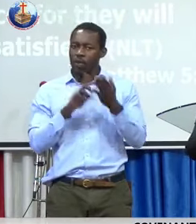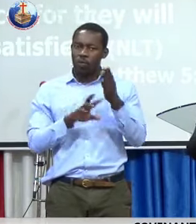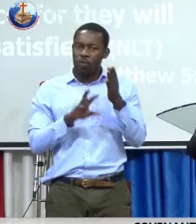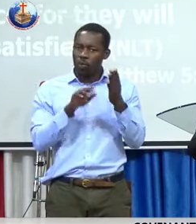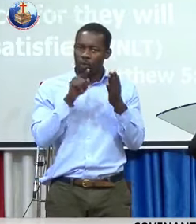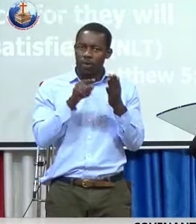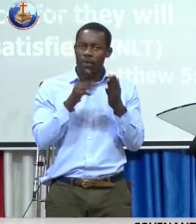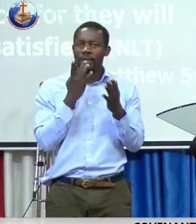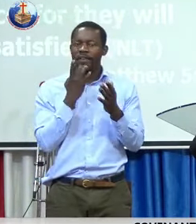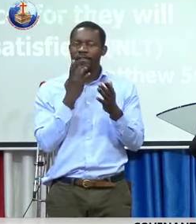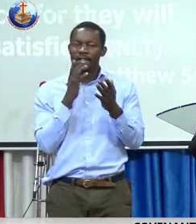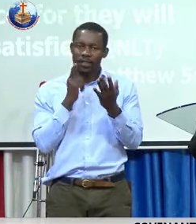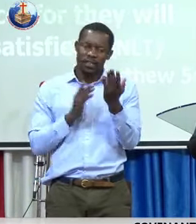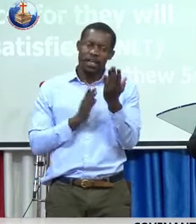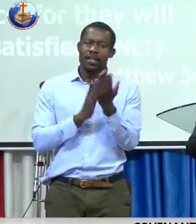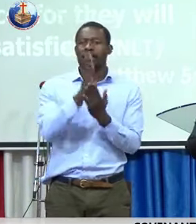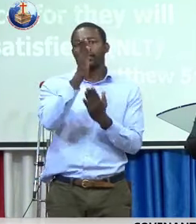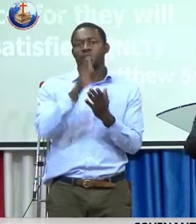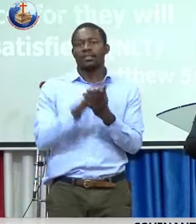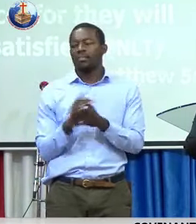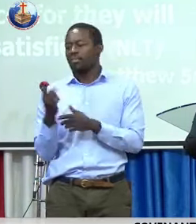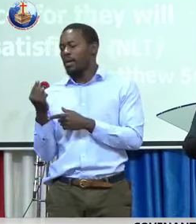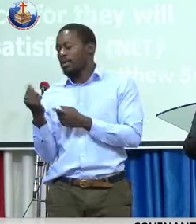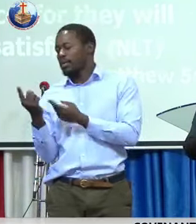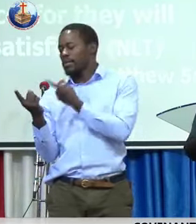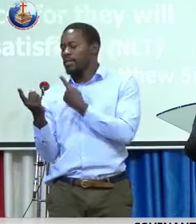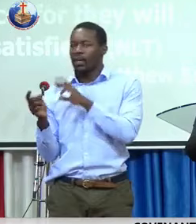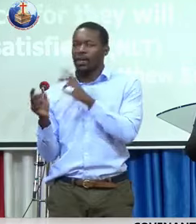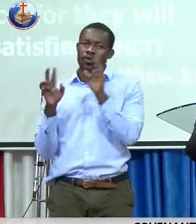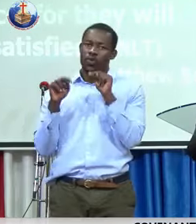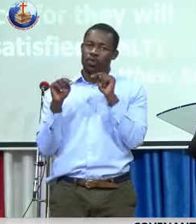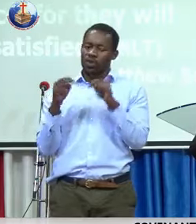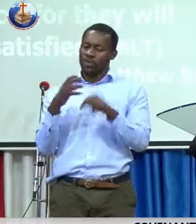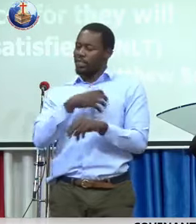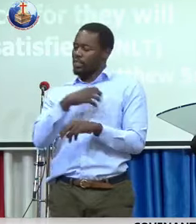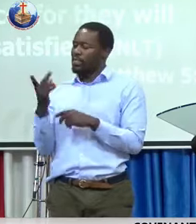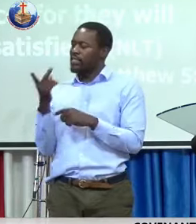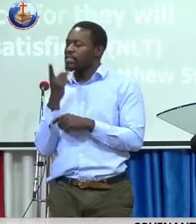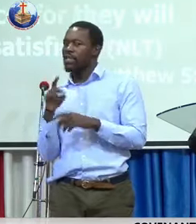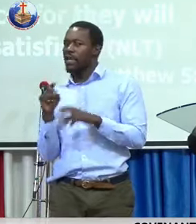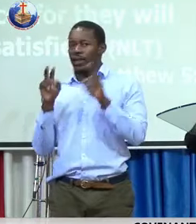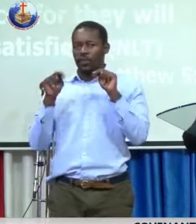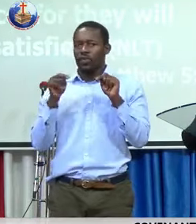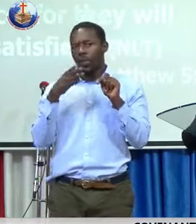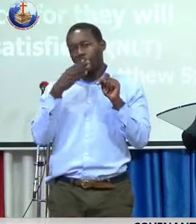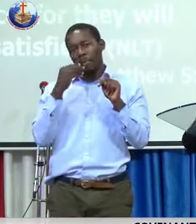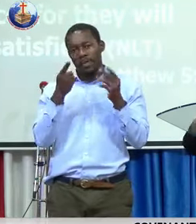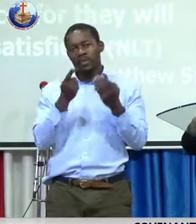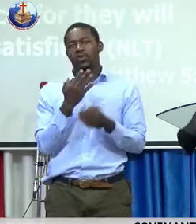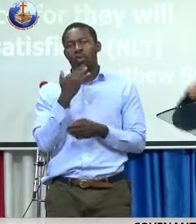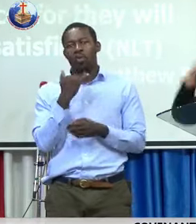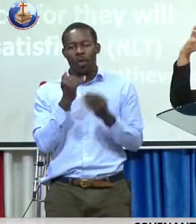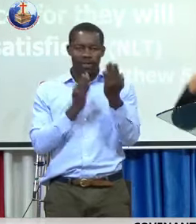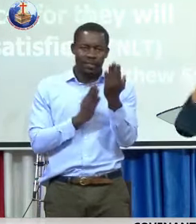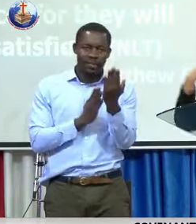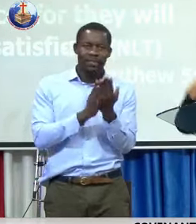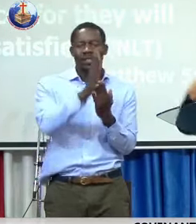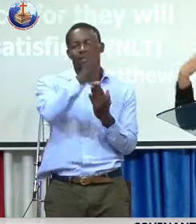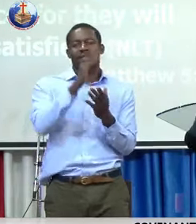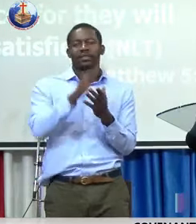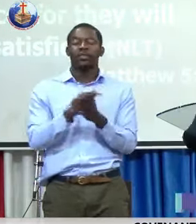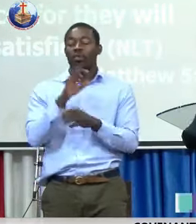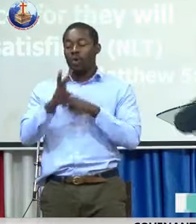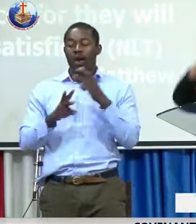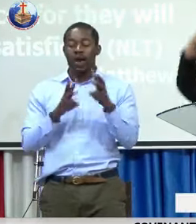ya kusifika, kujua pesa ama utajiri, lakini kwa ajili ya haki na utakatifu. A world that is filled with cruelty needs us to